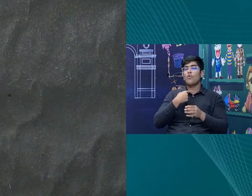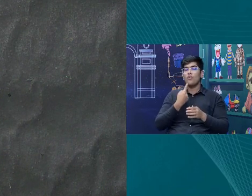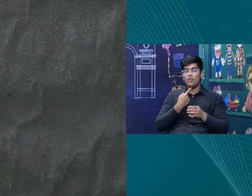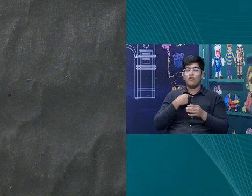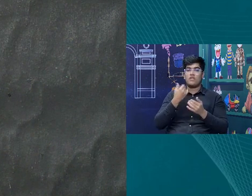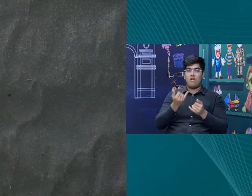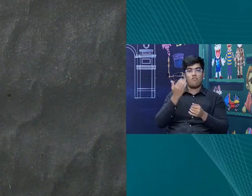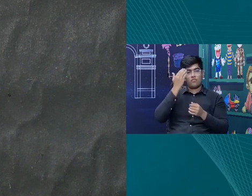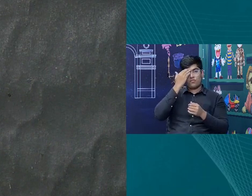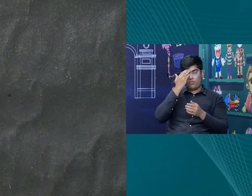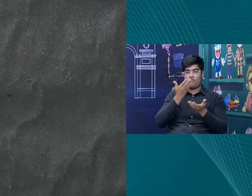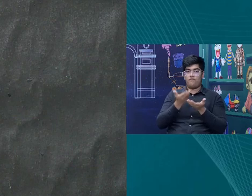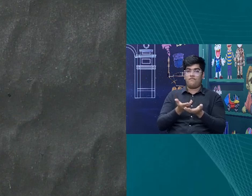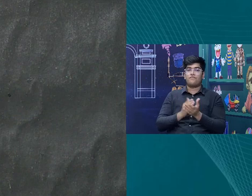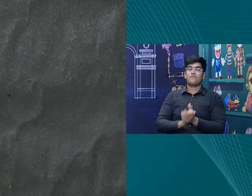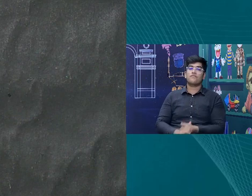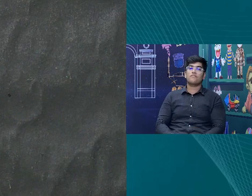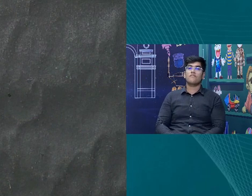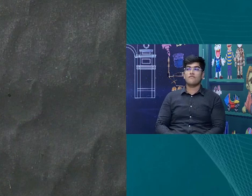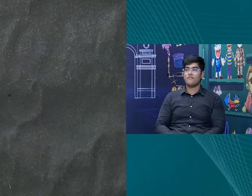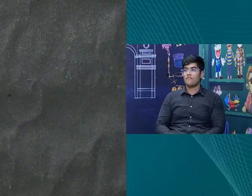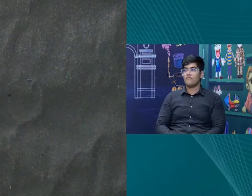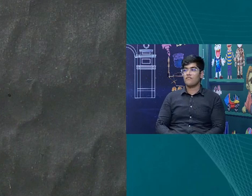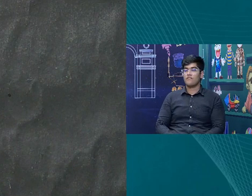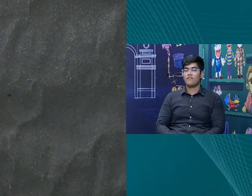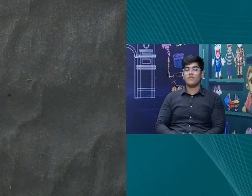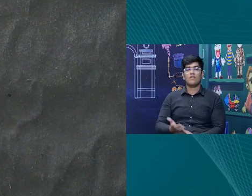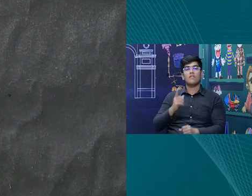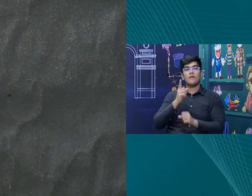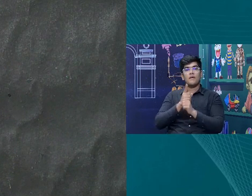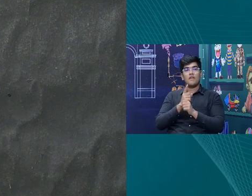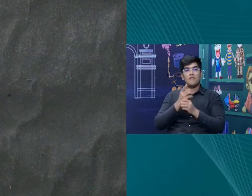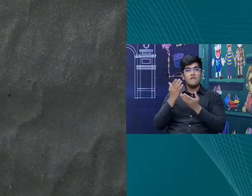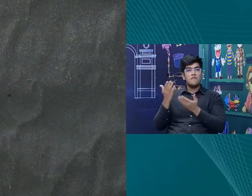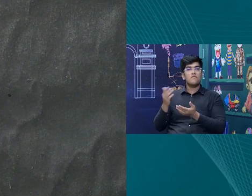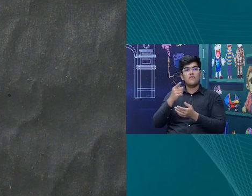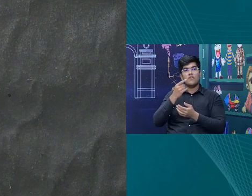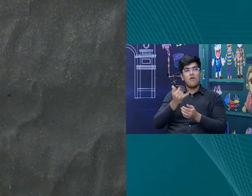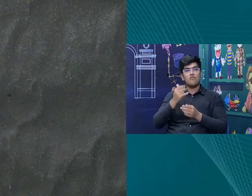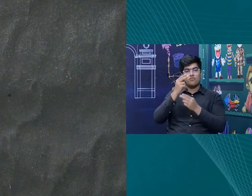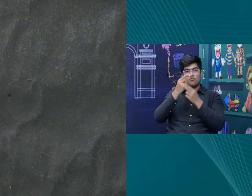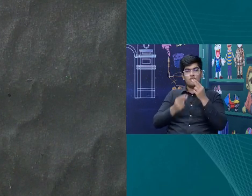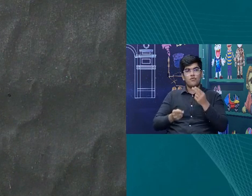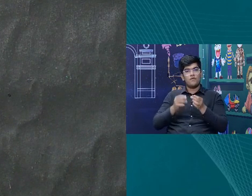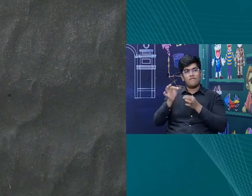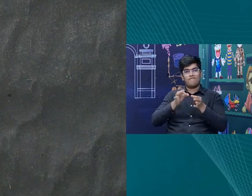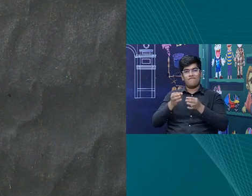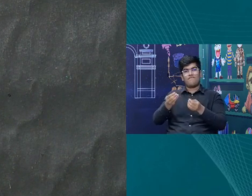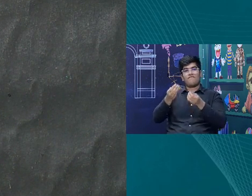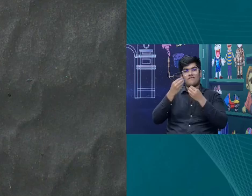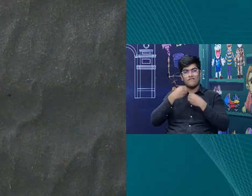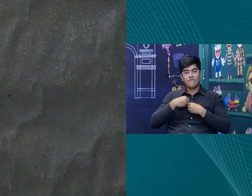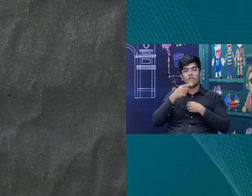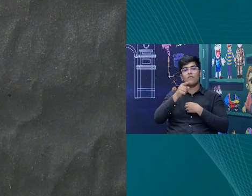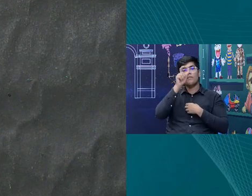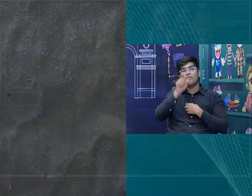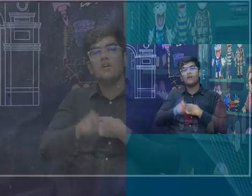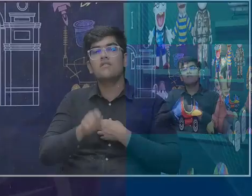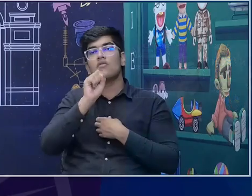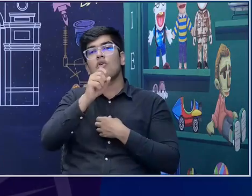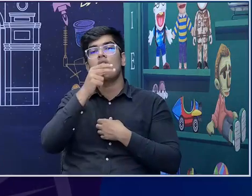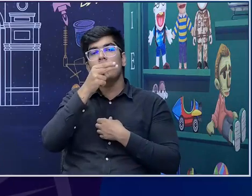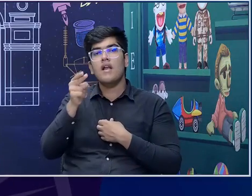बारे में हम जानते हैं, तिक क्या है, जो डाक्या की कहानी हम सुनने वाले हैं, तो मैम डाक्या का शुब नाम क्या था,